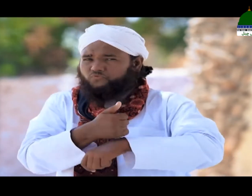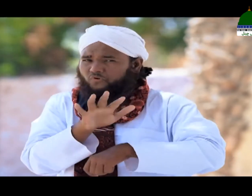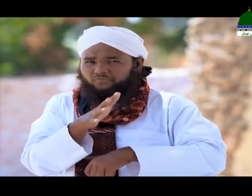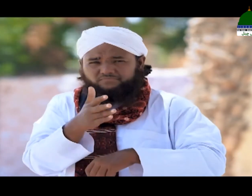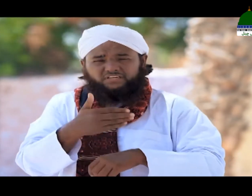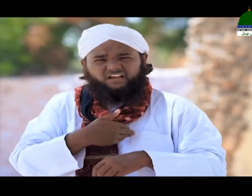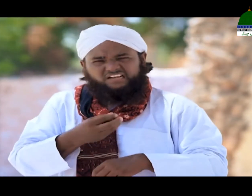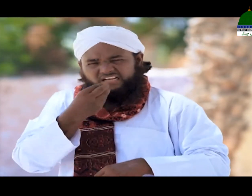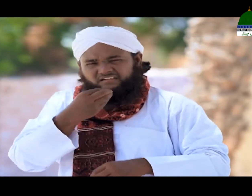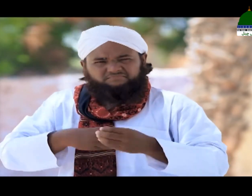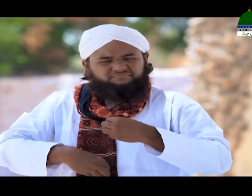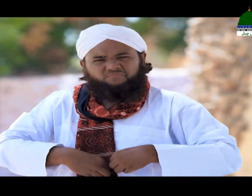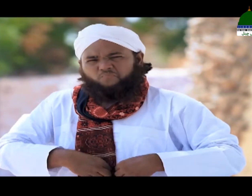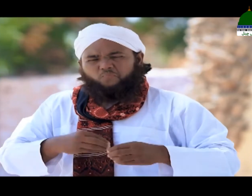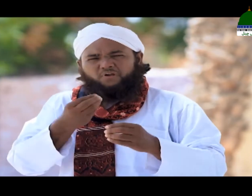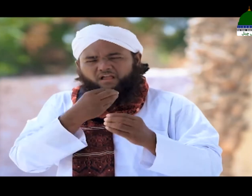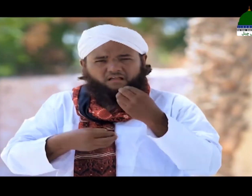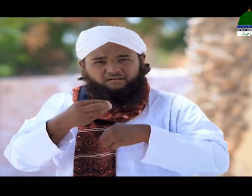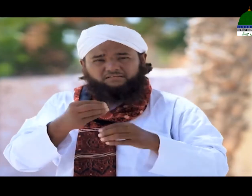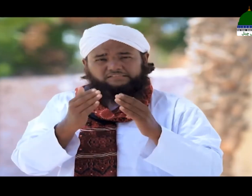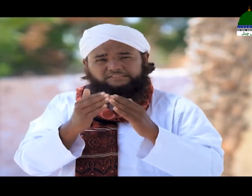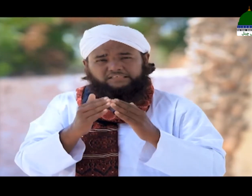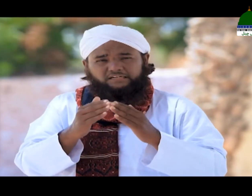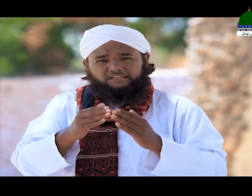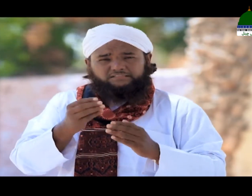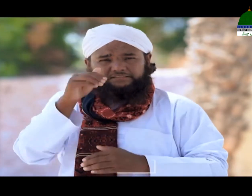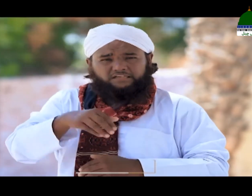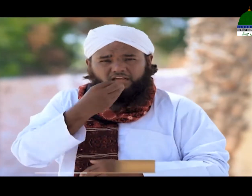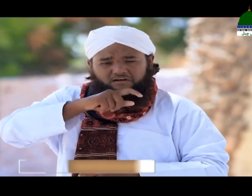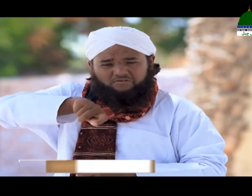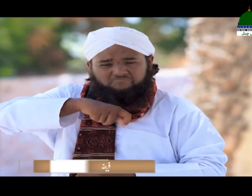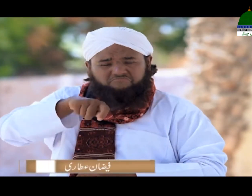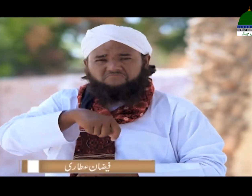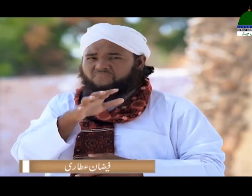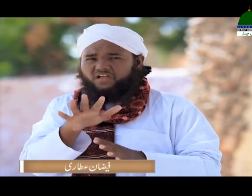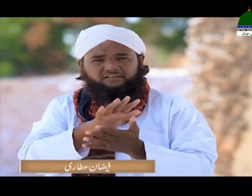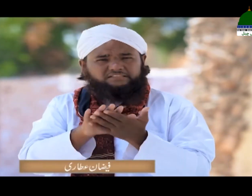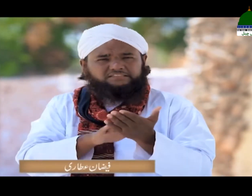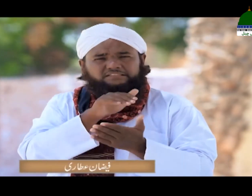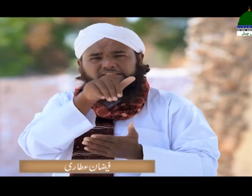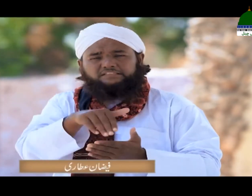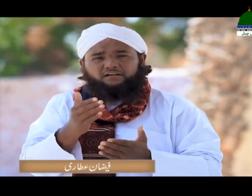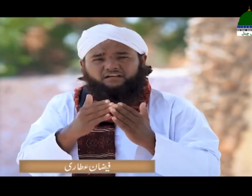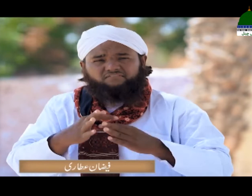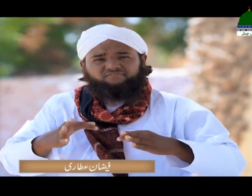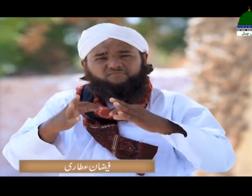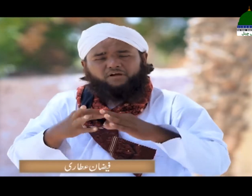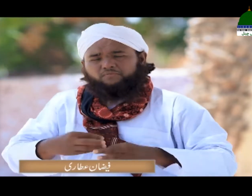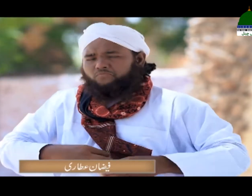فاقوں تک نوبت پہنچ گئی۔ کئی روز تک گھر میں چولہا نہ جلا، وہ خود بھی بھوکا رہا اور اہل و عیال بھی بھوک